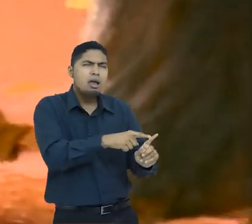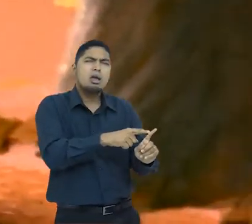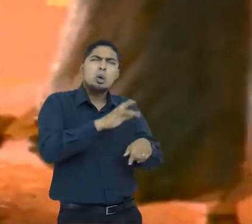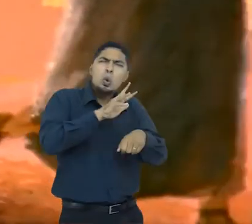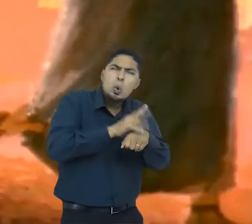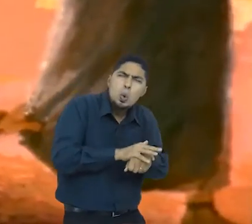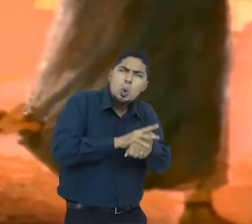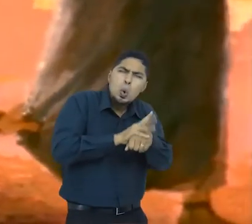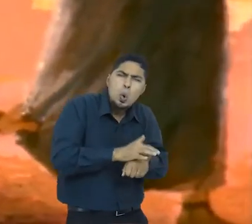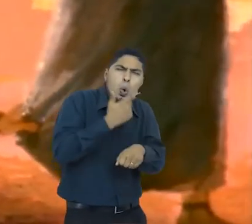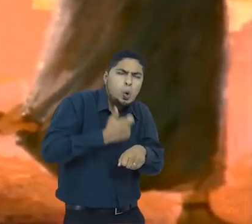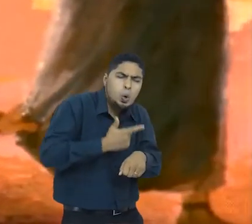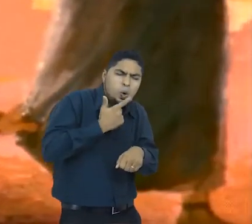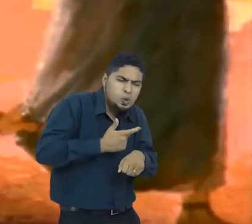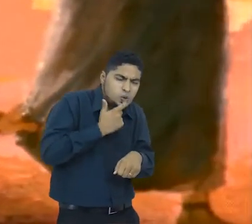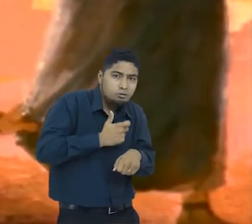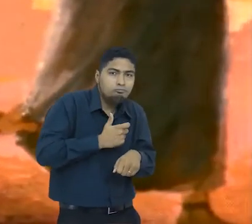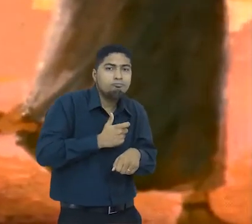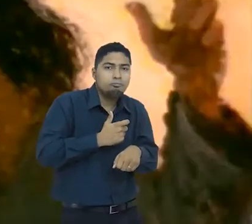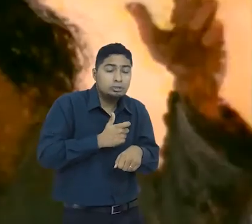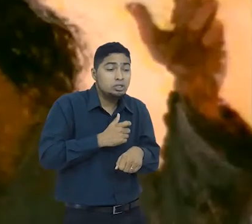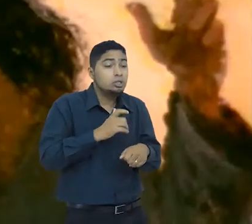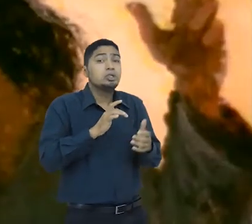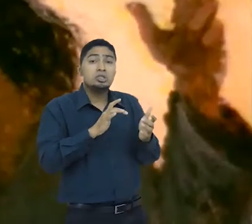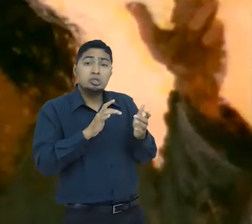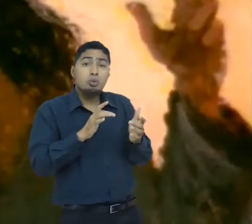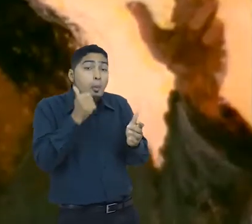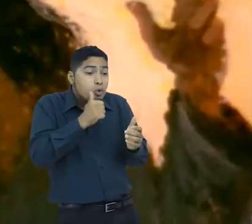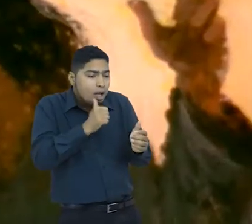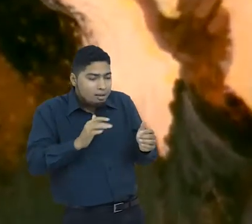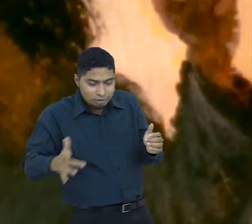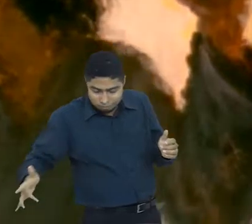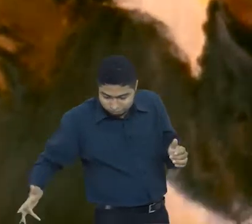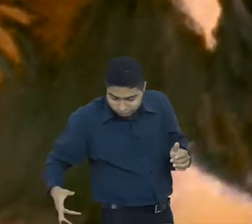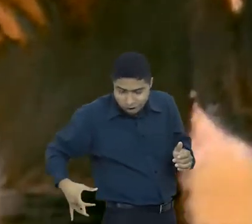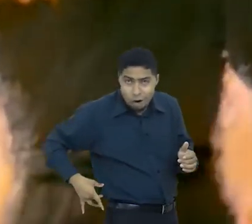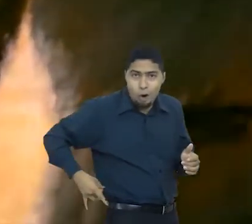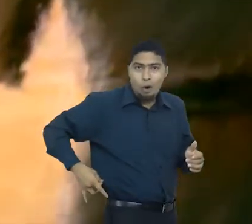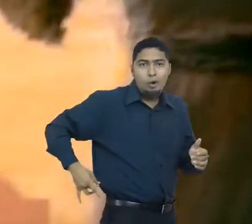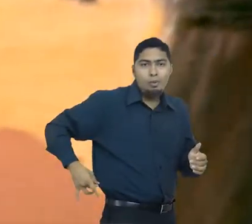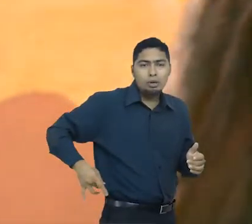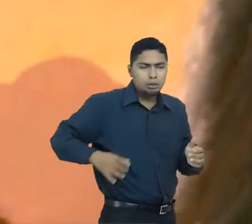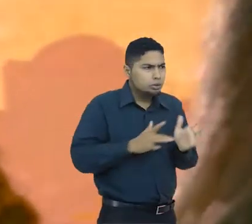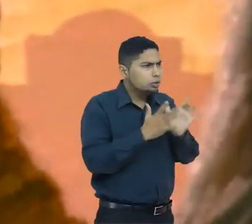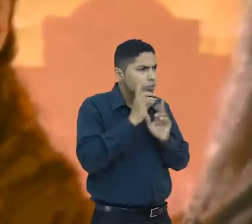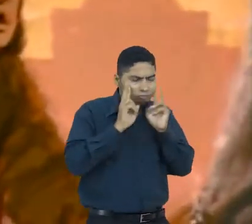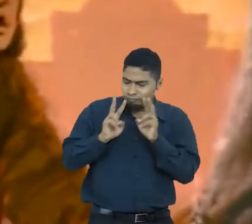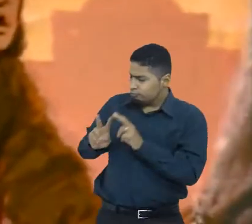não conseguiam curar, tocou o manto de Jesus. Ele olhou para ela e disse: "Filha, a